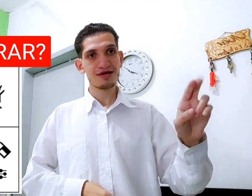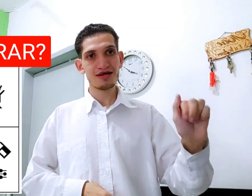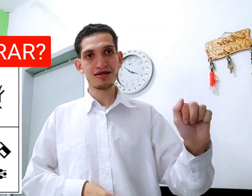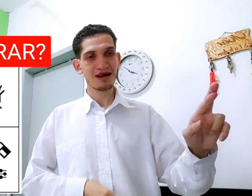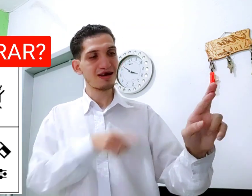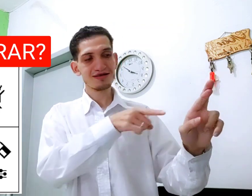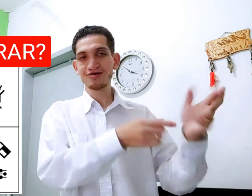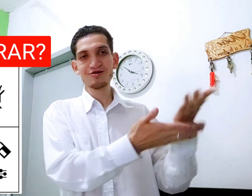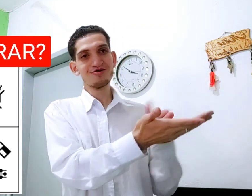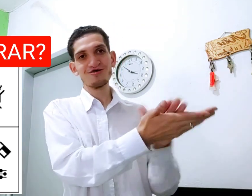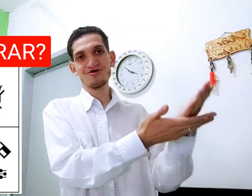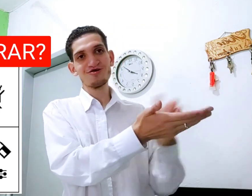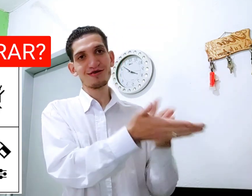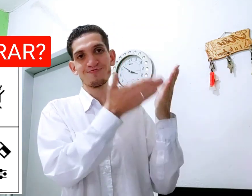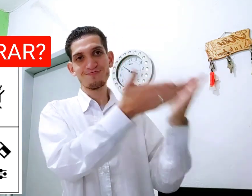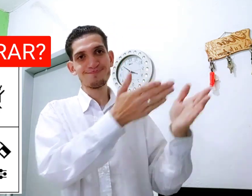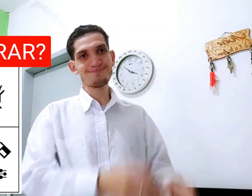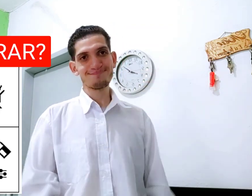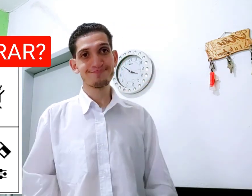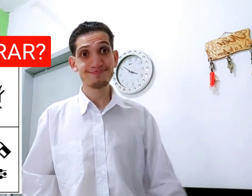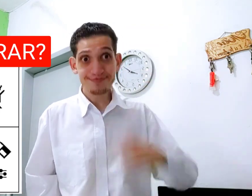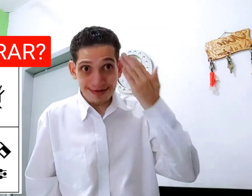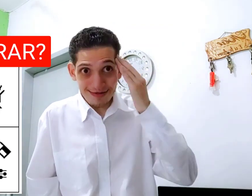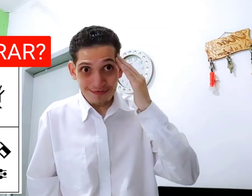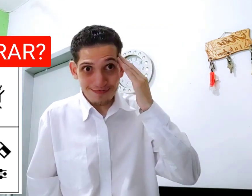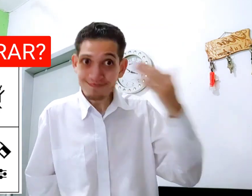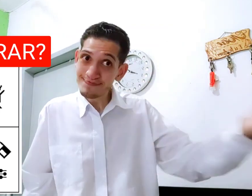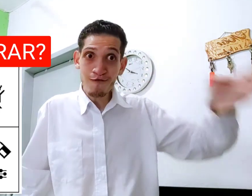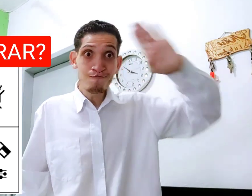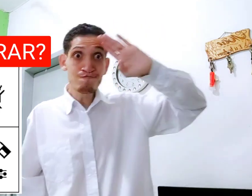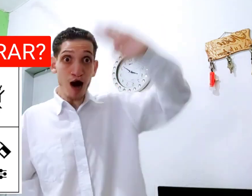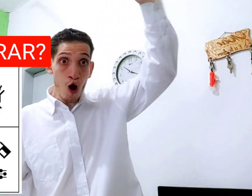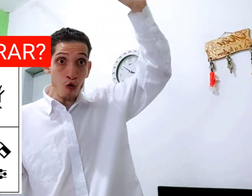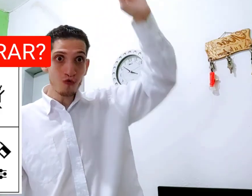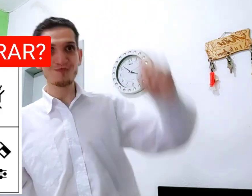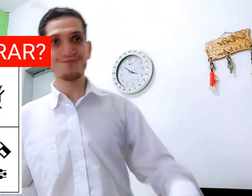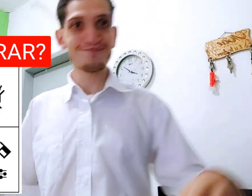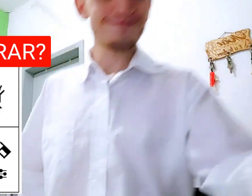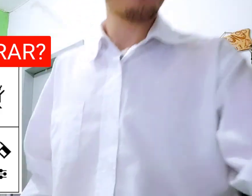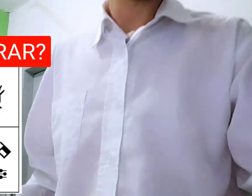considerar, ela é muito chata, né? Então você entendeu? É isso, vamos!